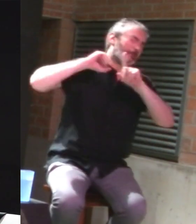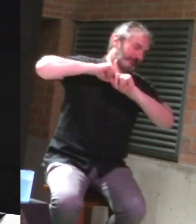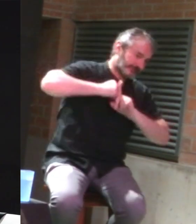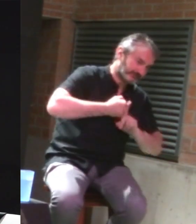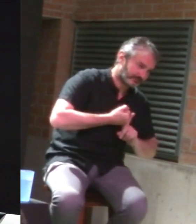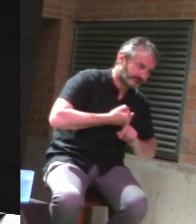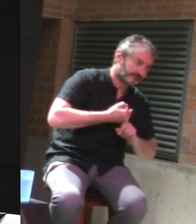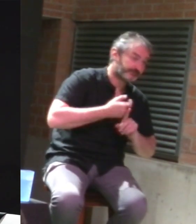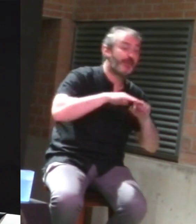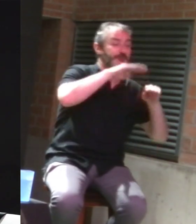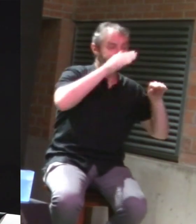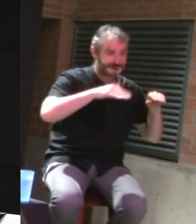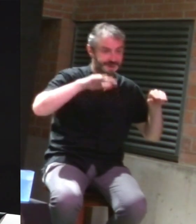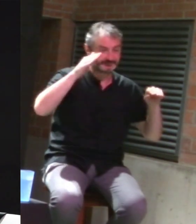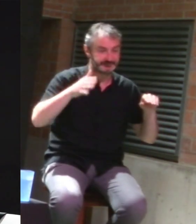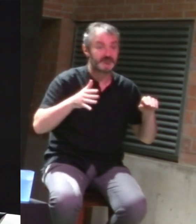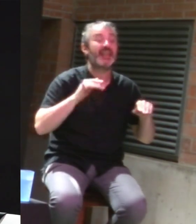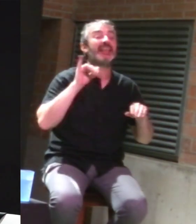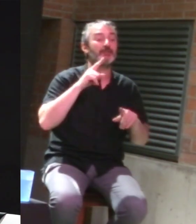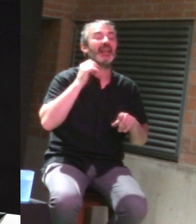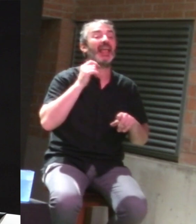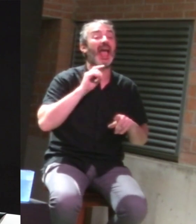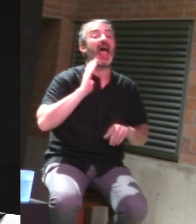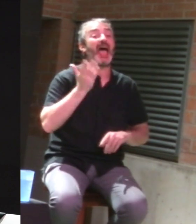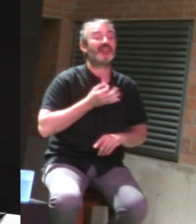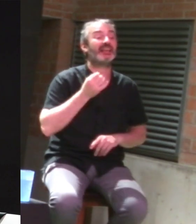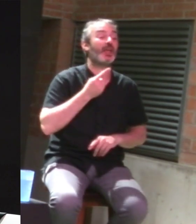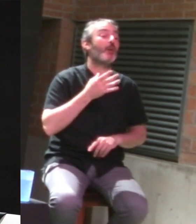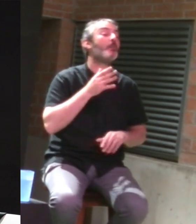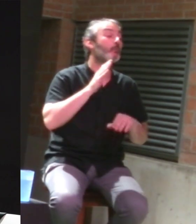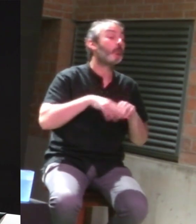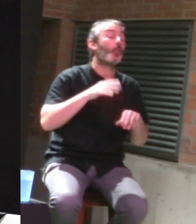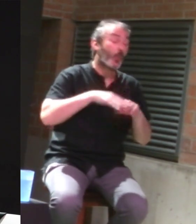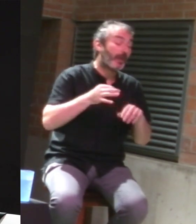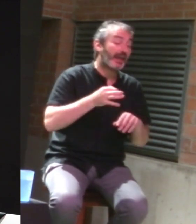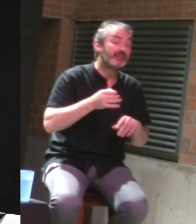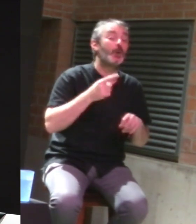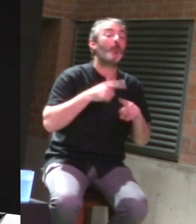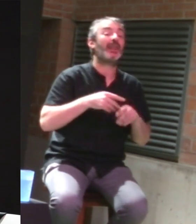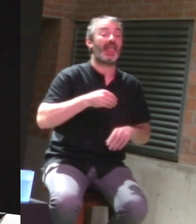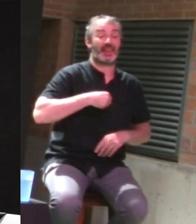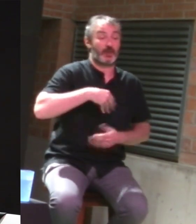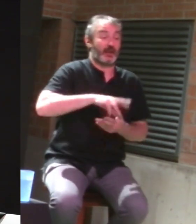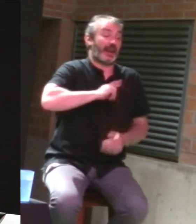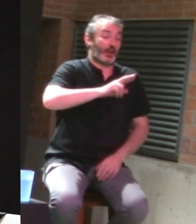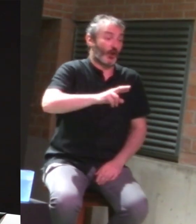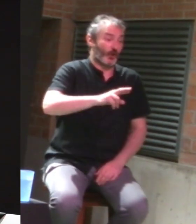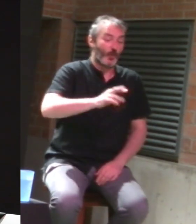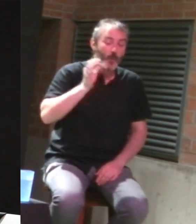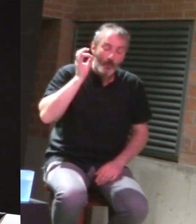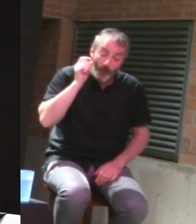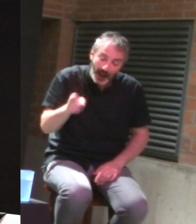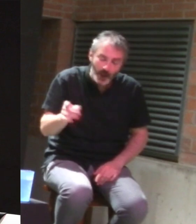sobretot, i s'ha de tenir en present, per l'Eglésia Catòlica, que denomina a la dona l'àngel de la llar. L'Eglésia